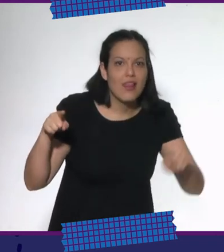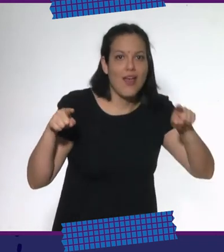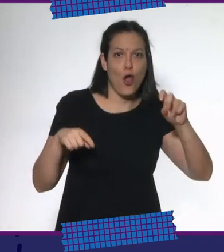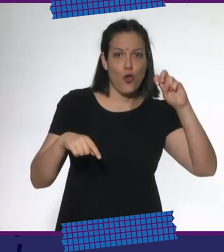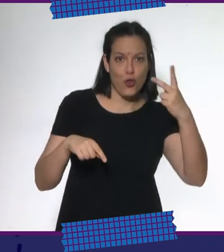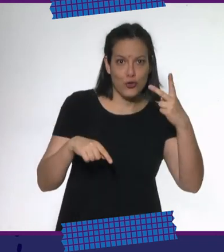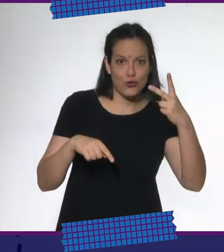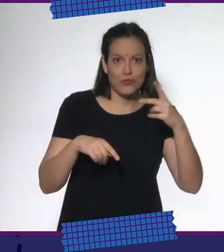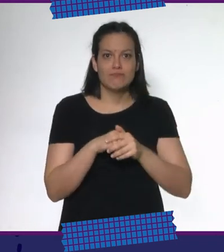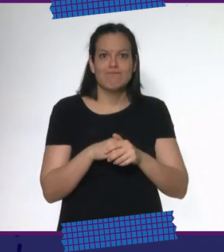Explosión violenta.